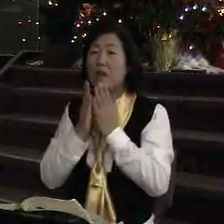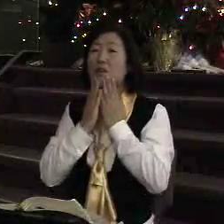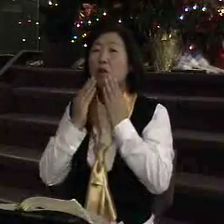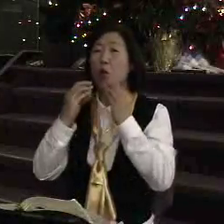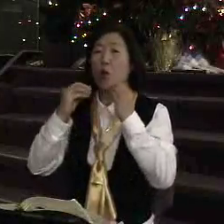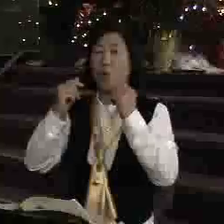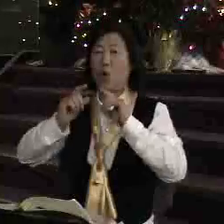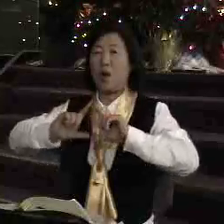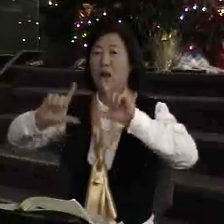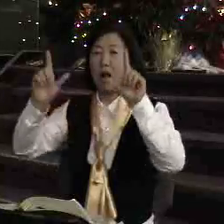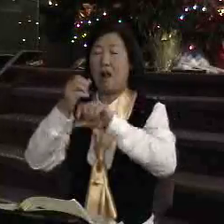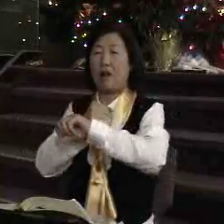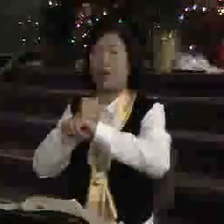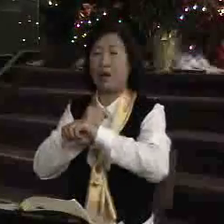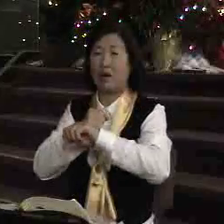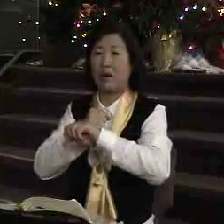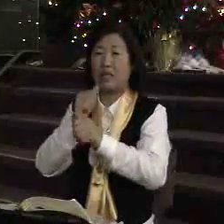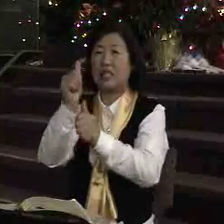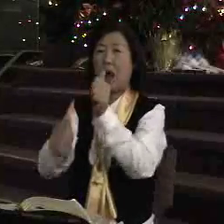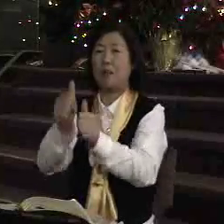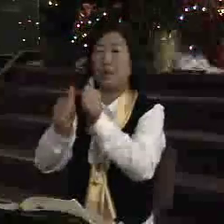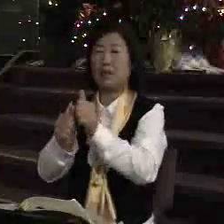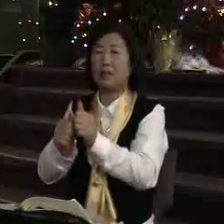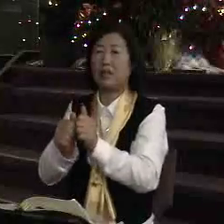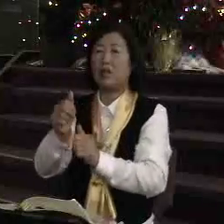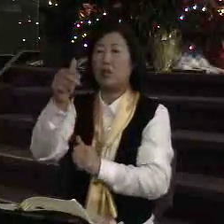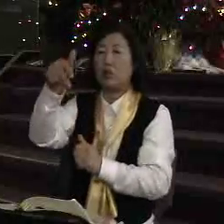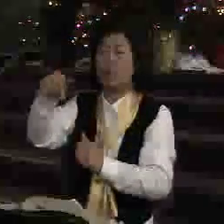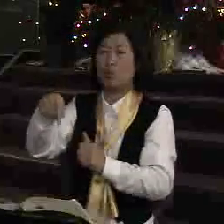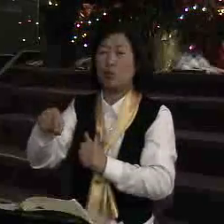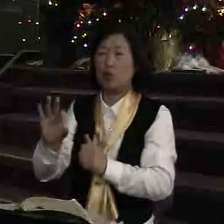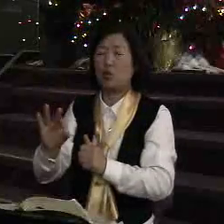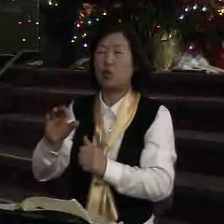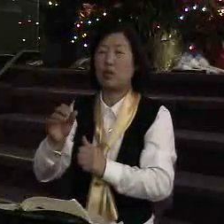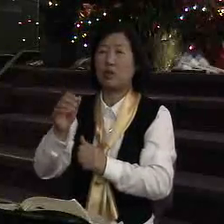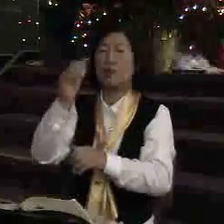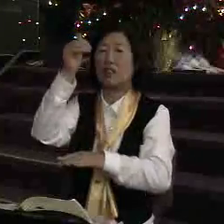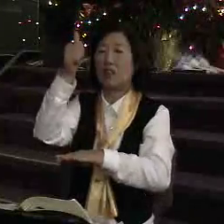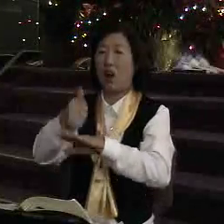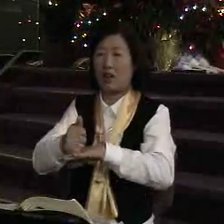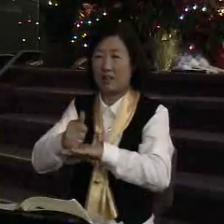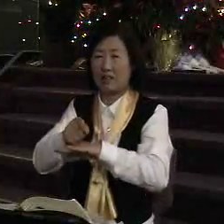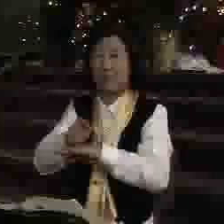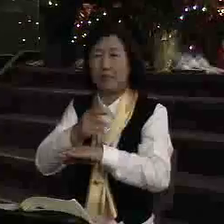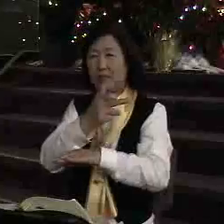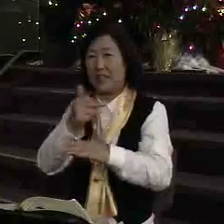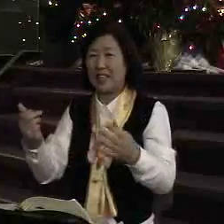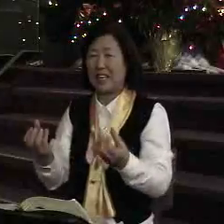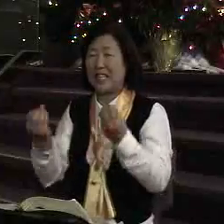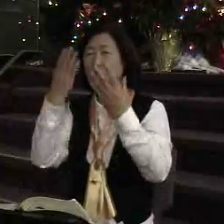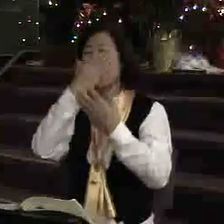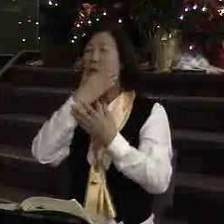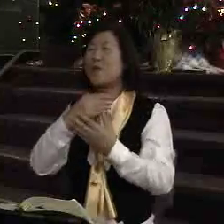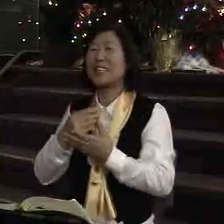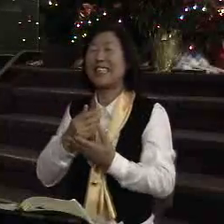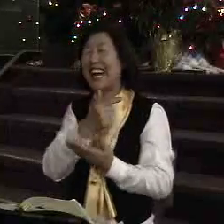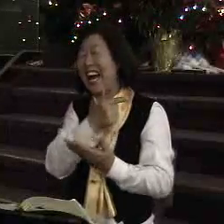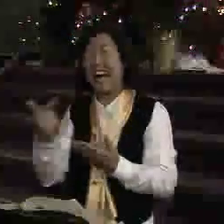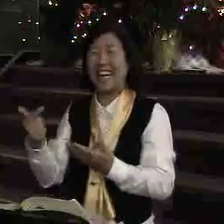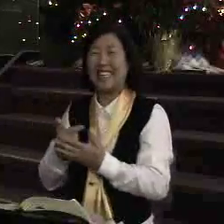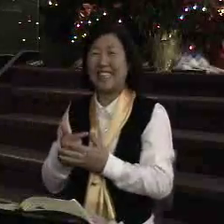하는 거예요. 준결승전. 그러면 이 목회자들한테 저 같은 사람한테 이건 대단한 축복입니다. 그래서